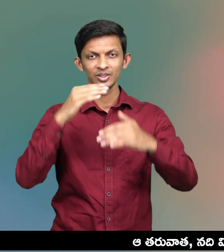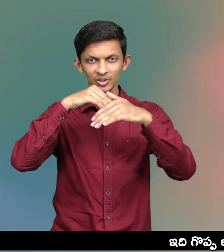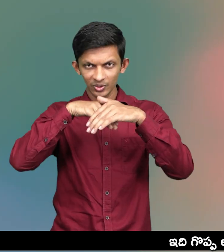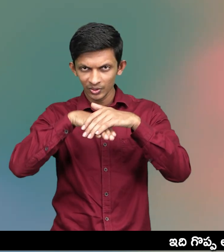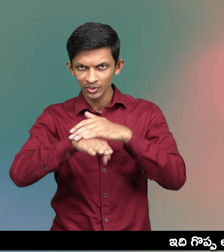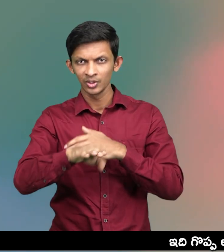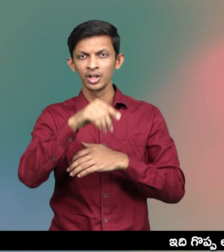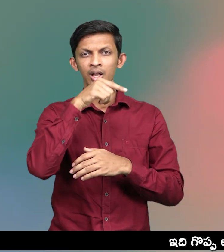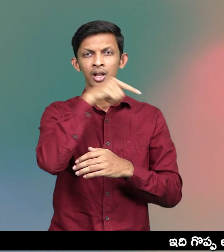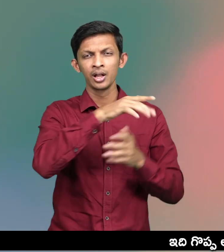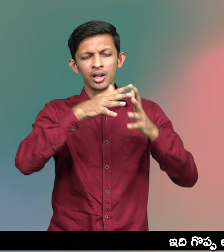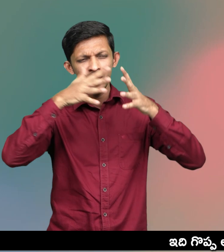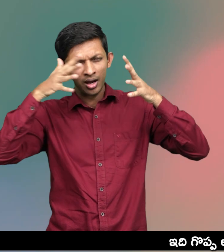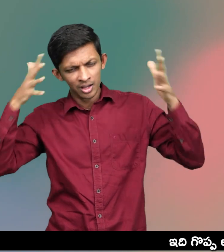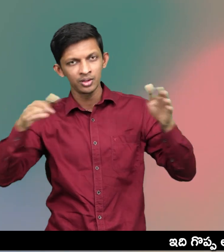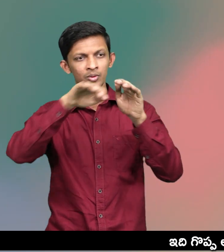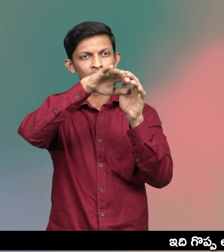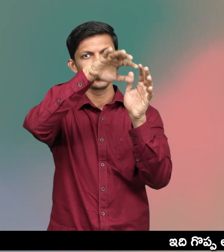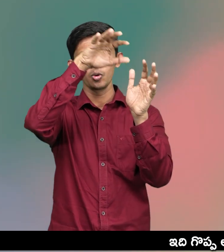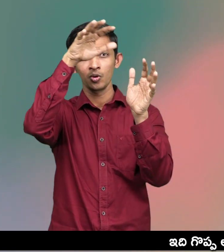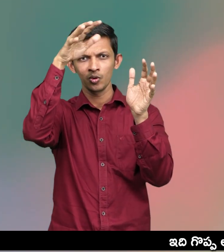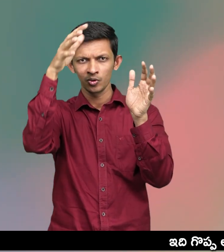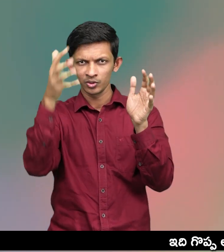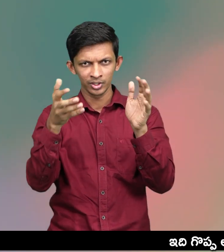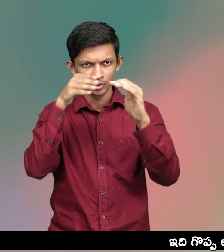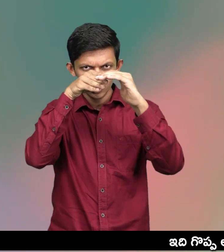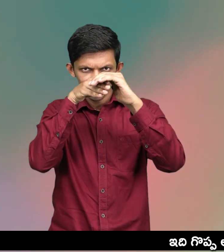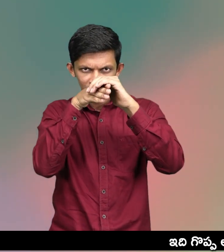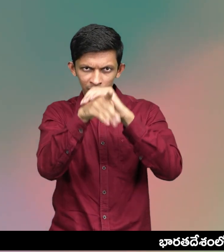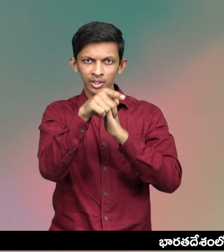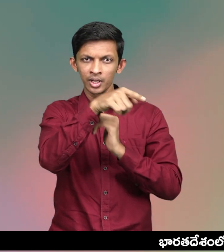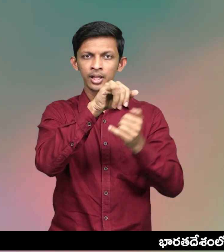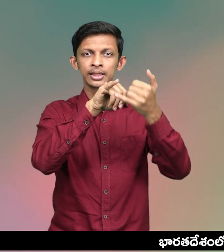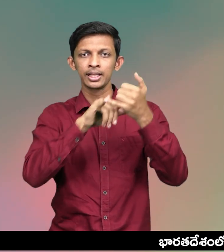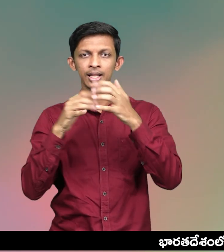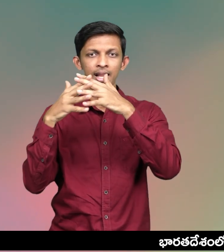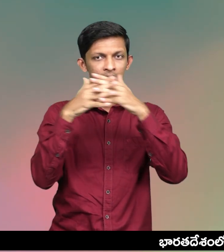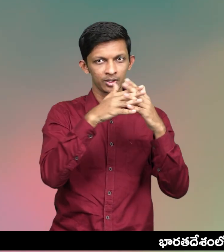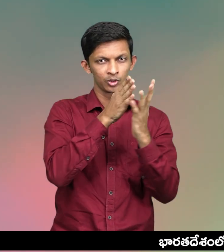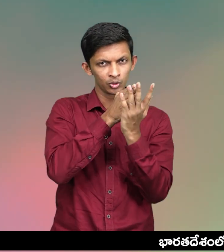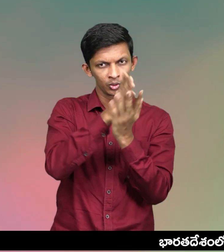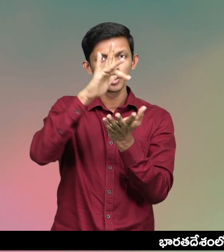ఇది గొప్ప లూప్లో ప్రవేశిస్తుంది. నైరుతి భారతదేశంలోని అరుణాచల్ ప్రదేశ్